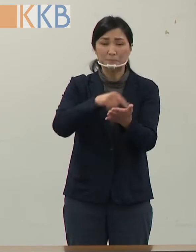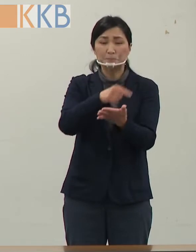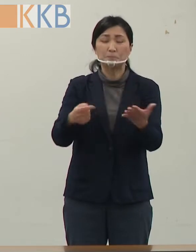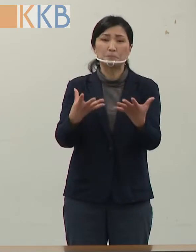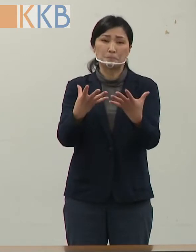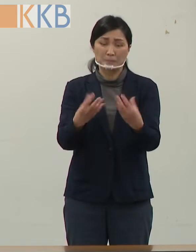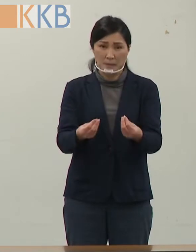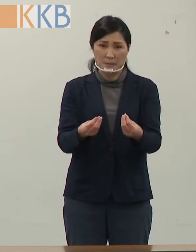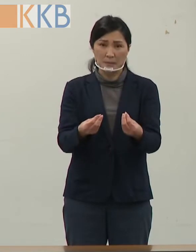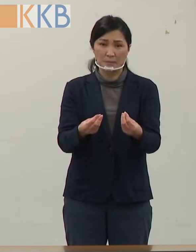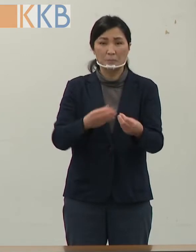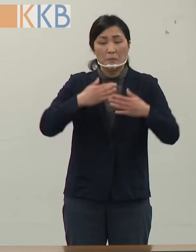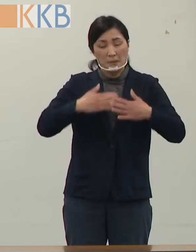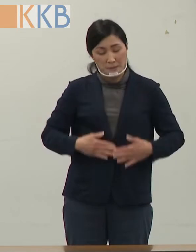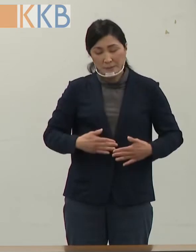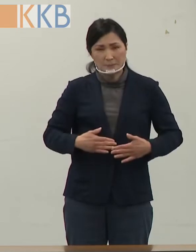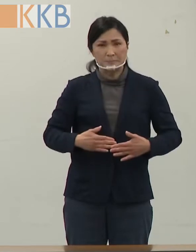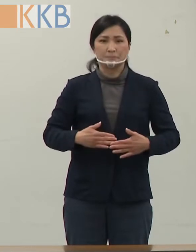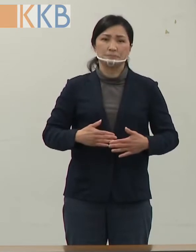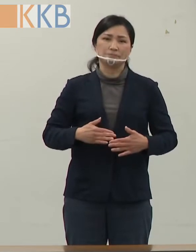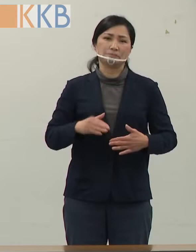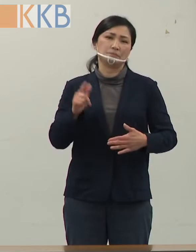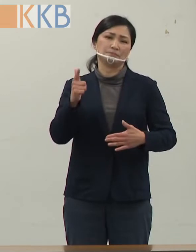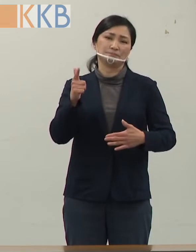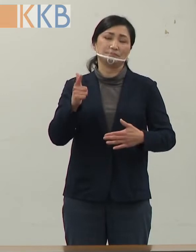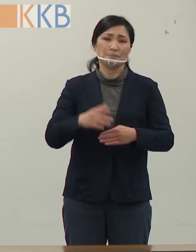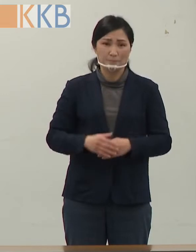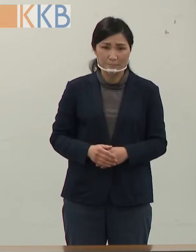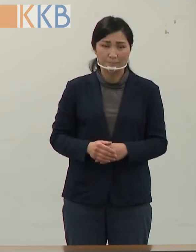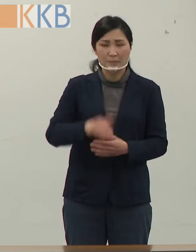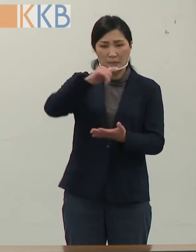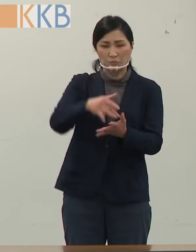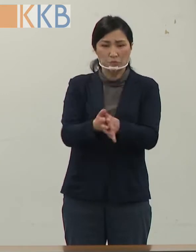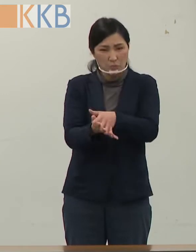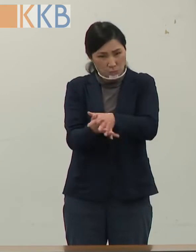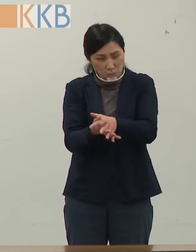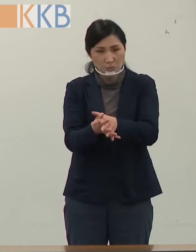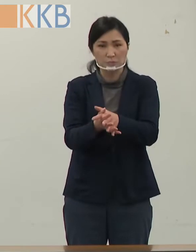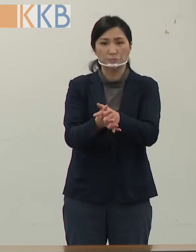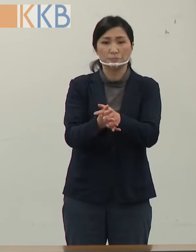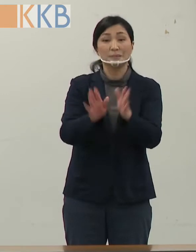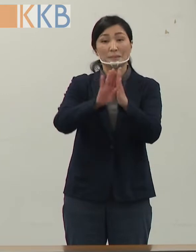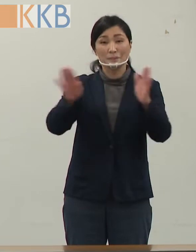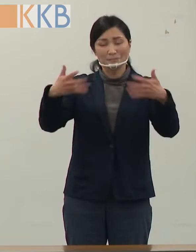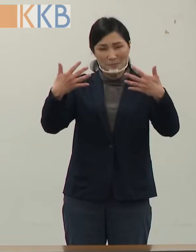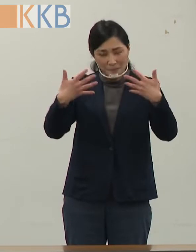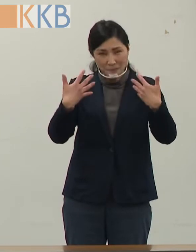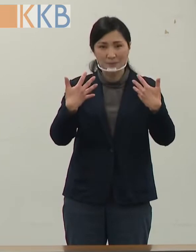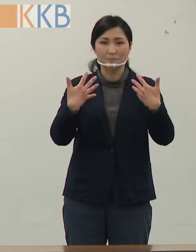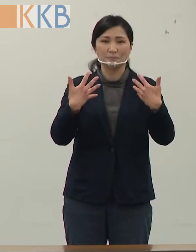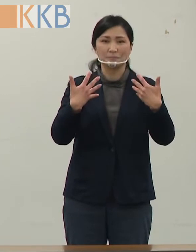な手洗いや手指消毒、定期的な換気などの基本的な感染防止対策やを